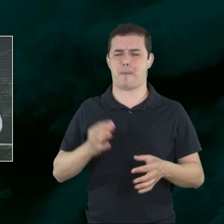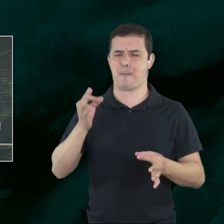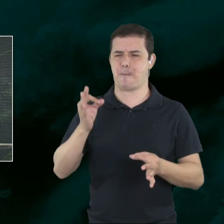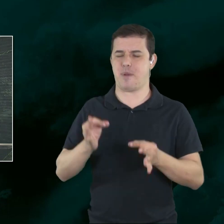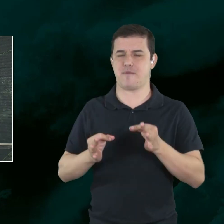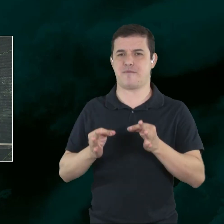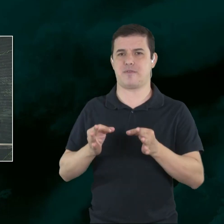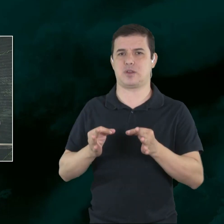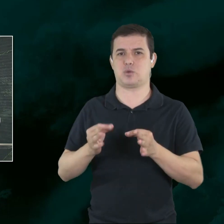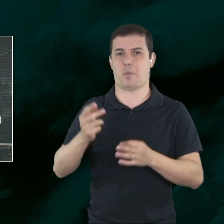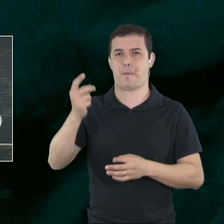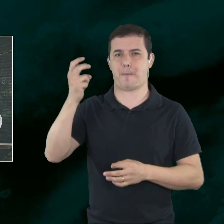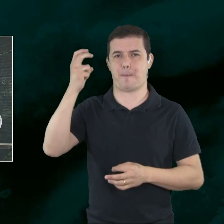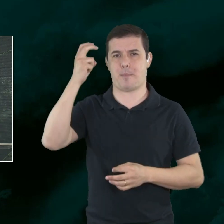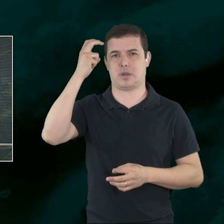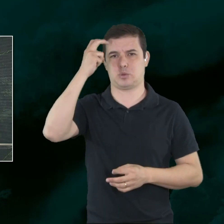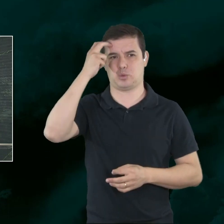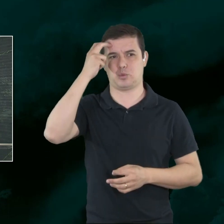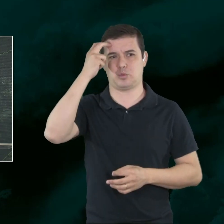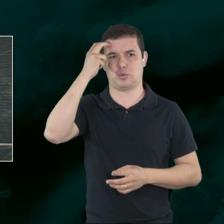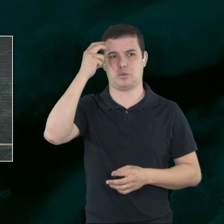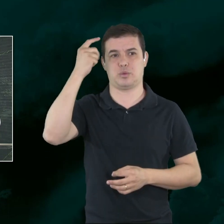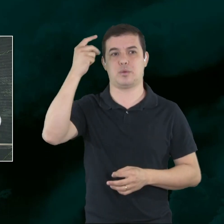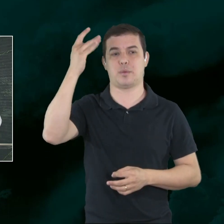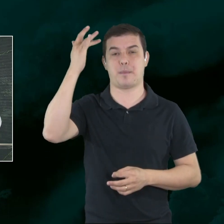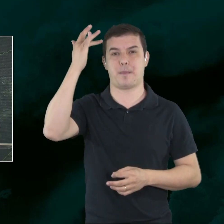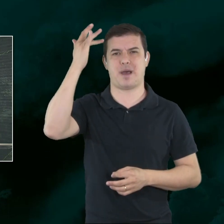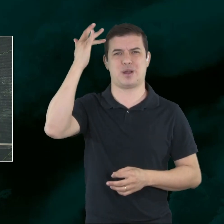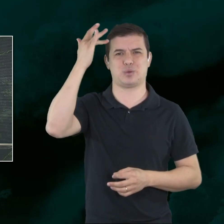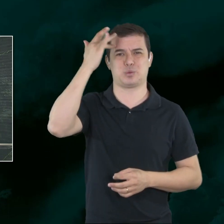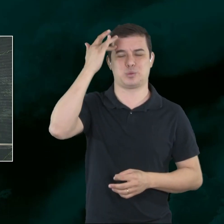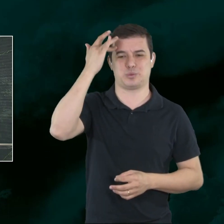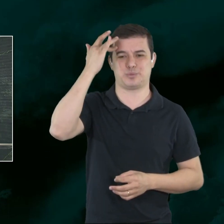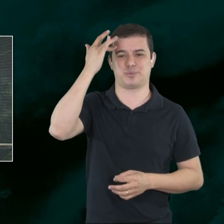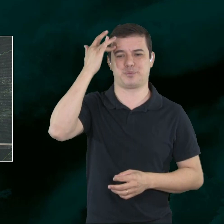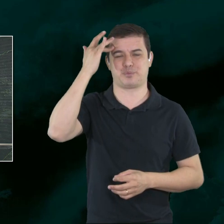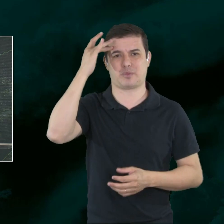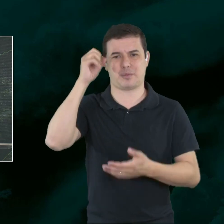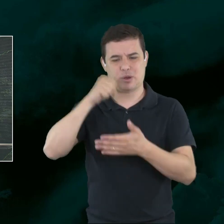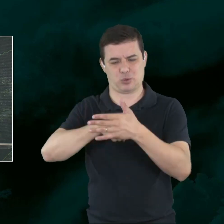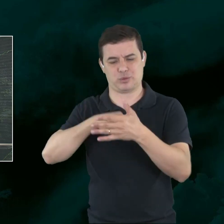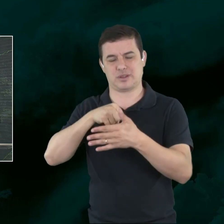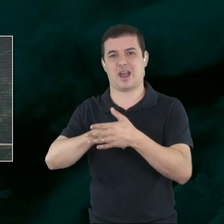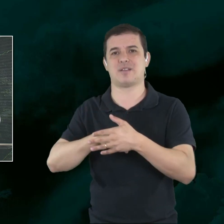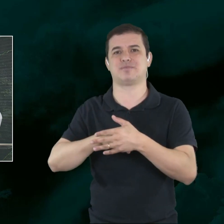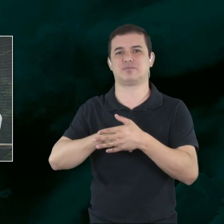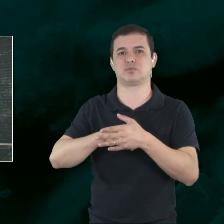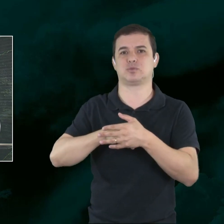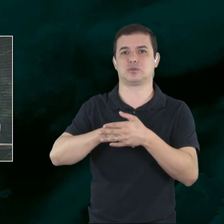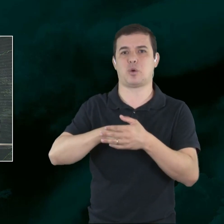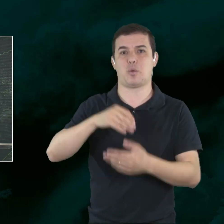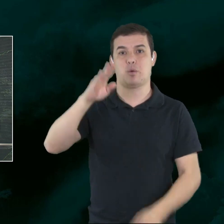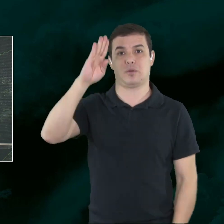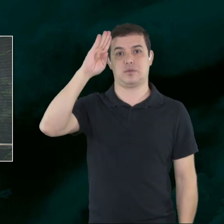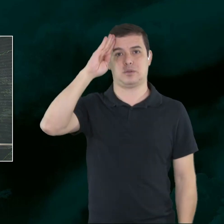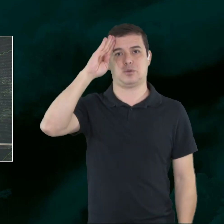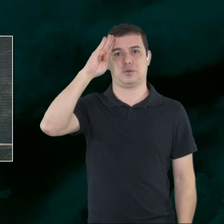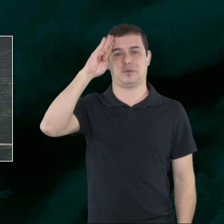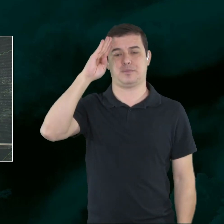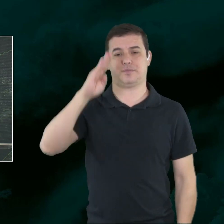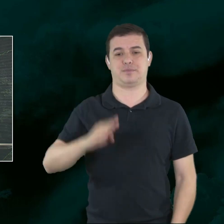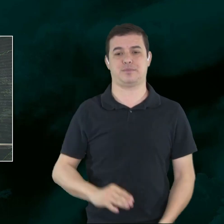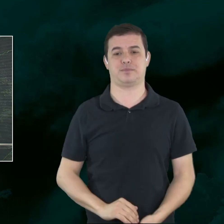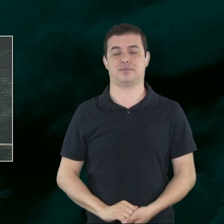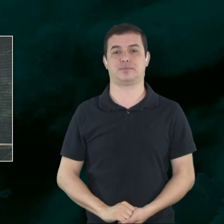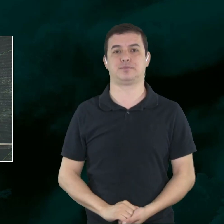à maturidade, para poder lutar do seu lado, né, como vencedores. Deus abençoe a todos. Eu não vou, né, gastar